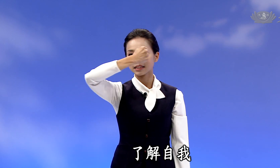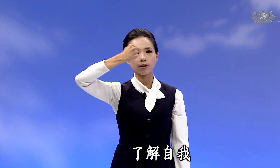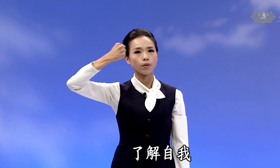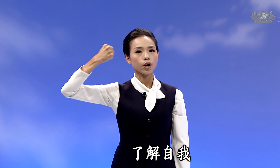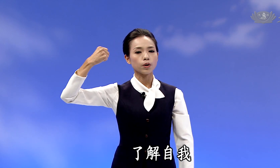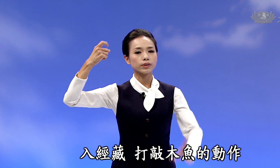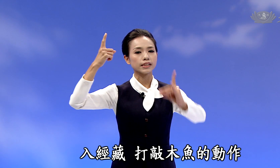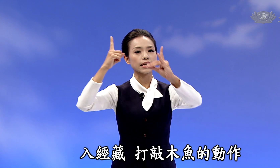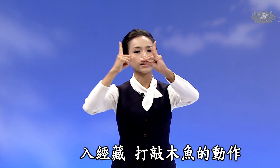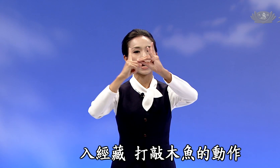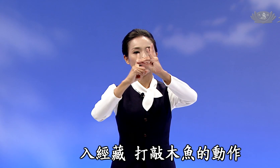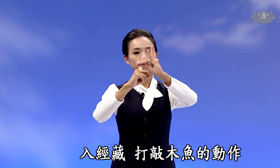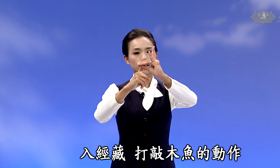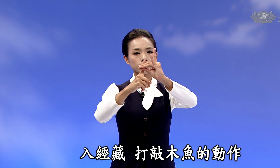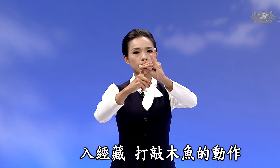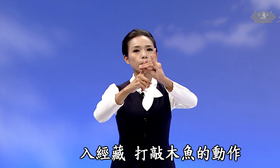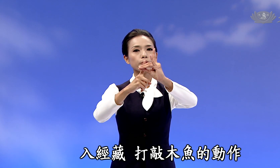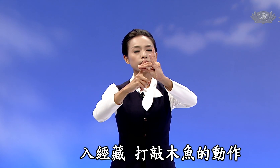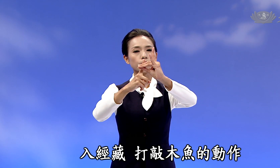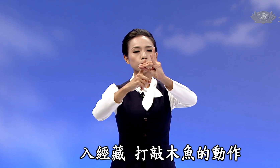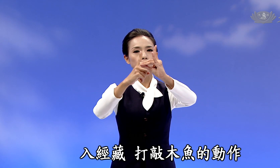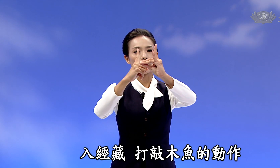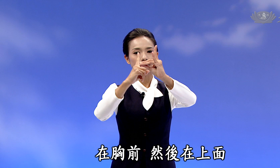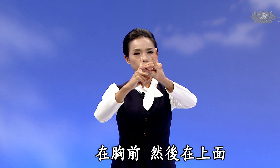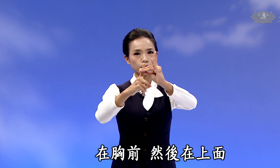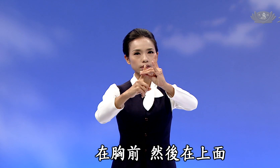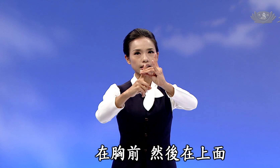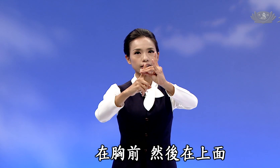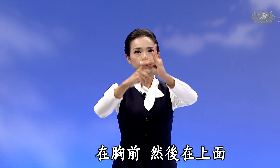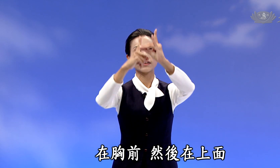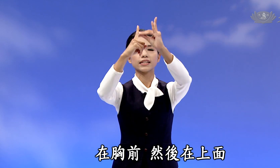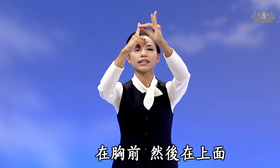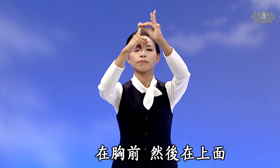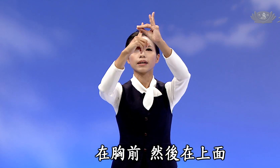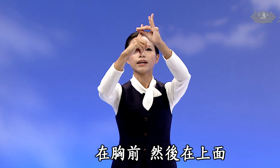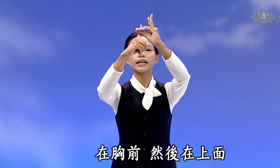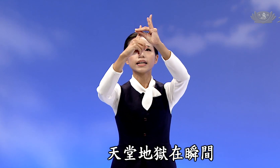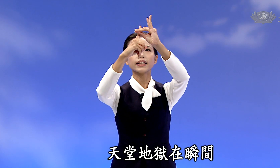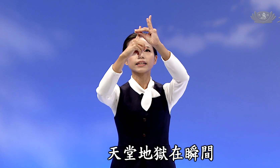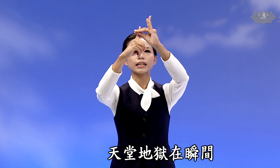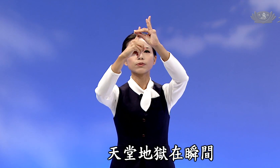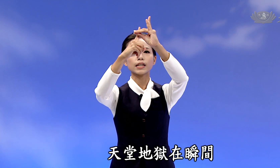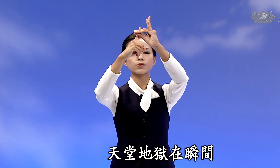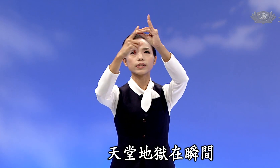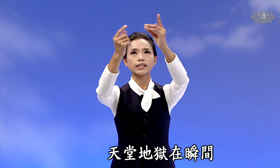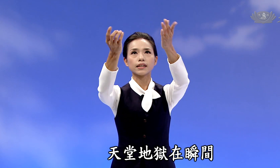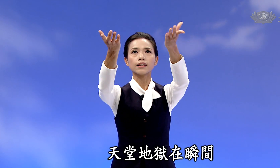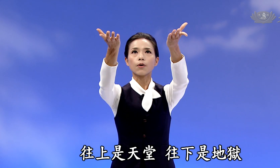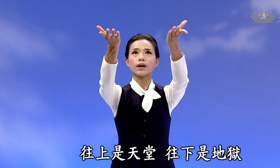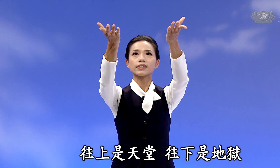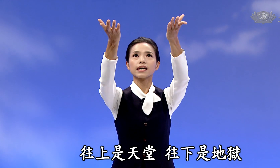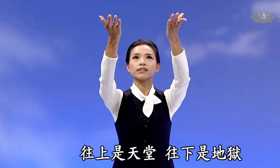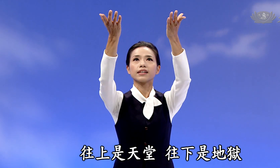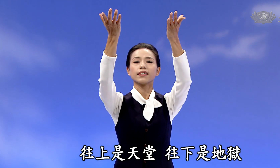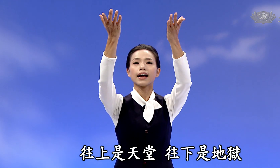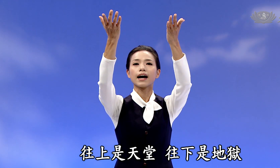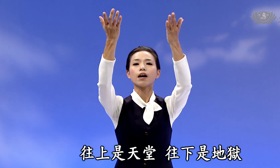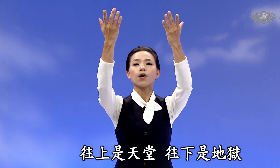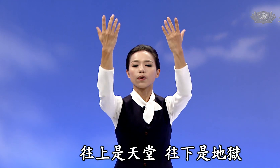我入金藏，打敲木鱼的动作在胸前，然后在上面，天堂地狱在瞬间，往上是天堂，往下